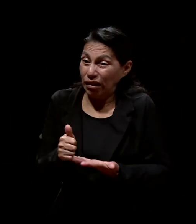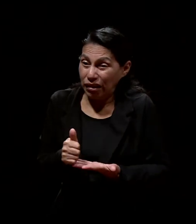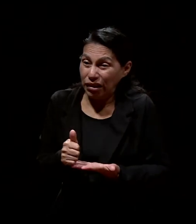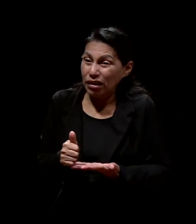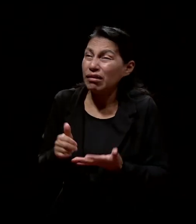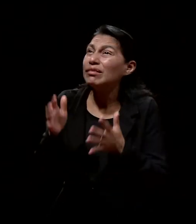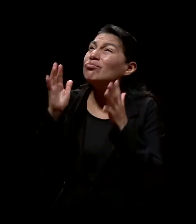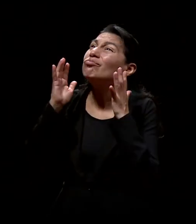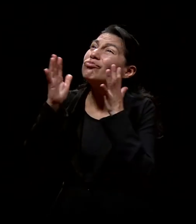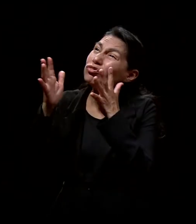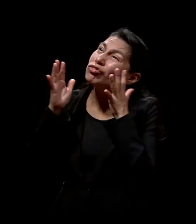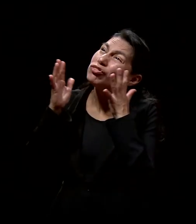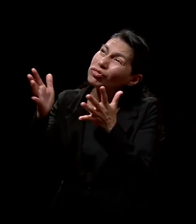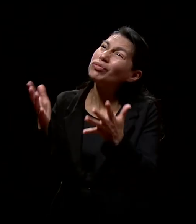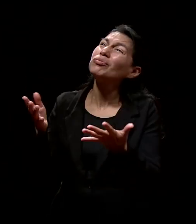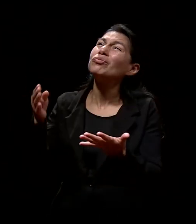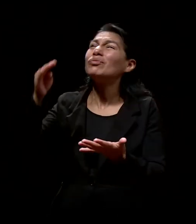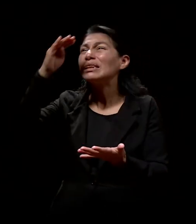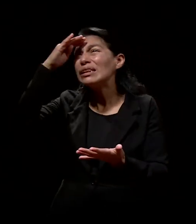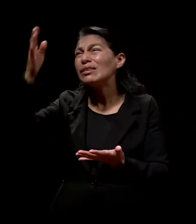yo